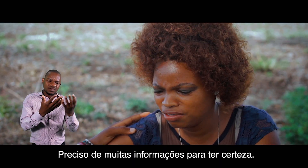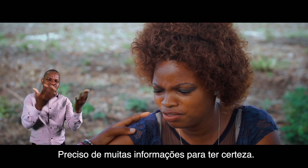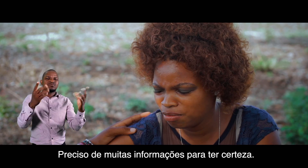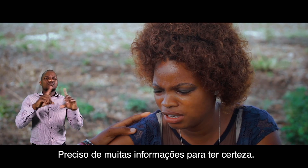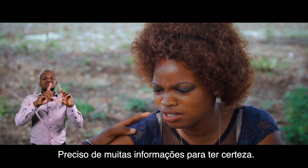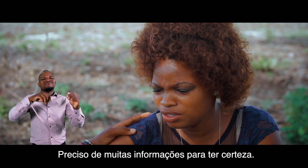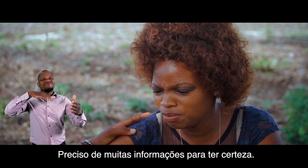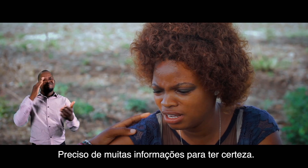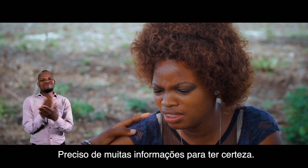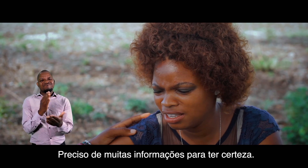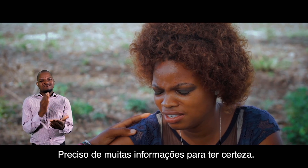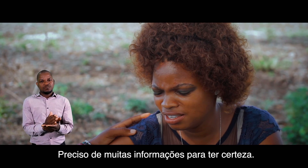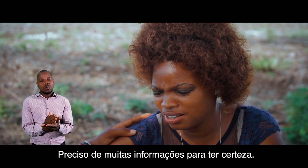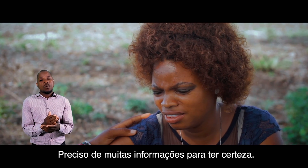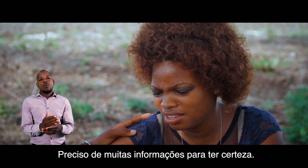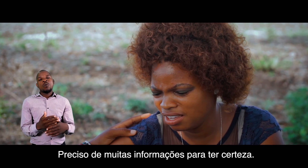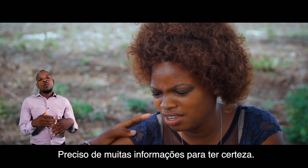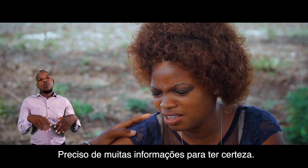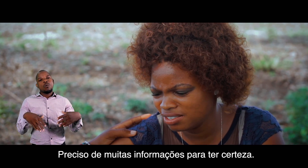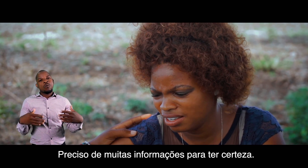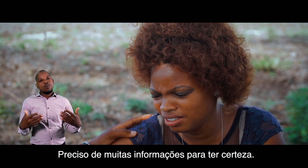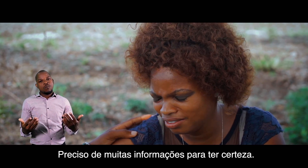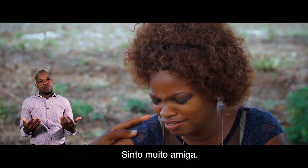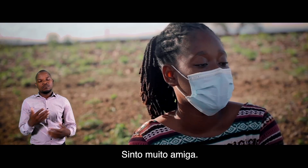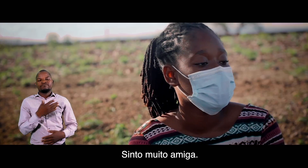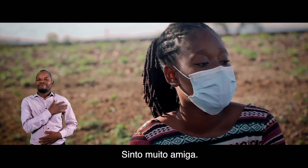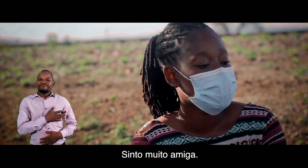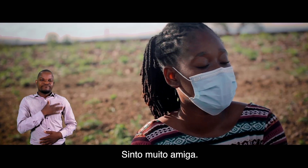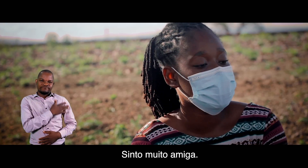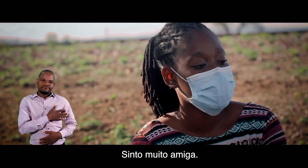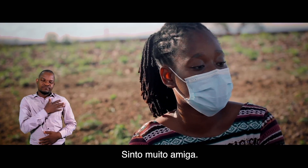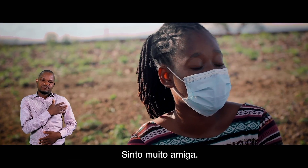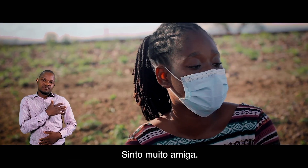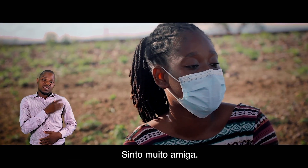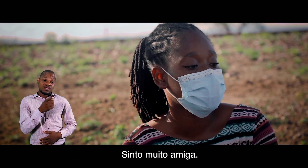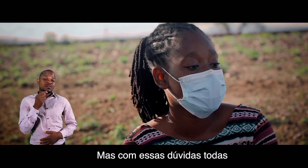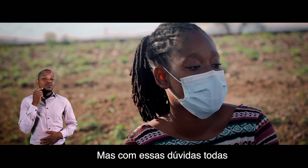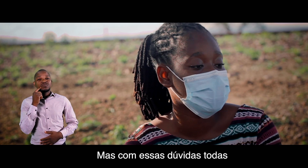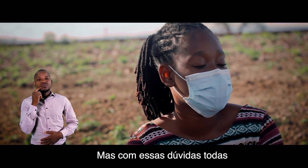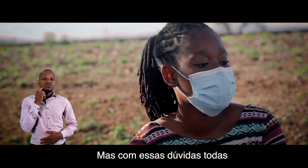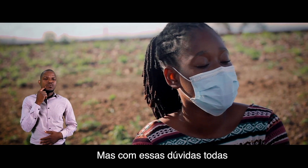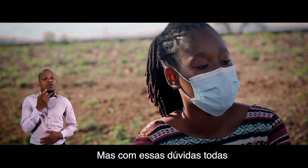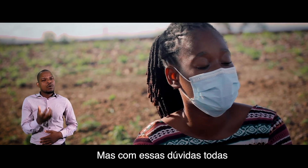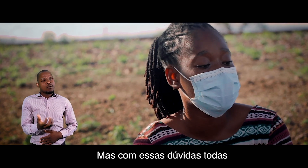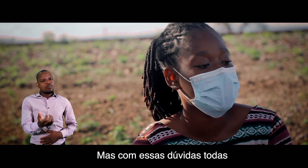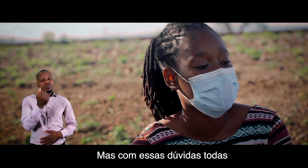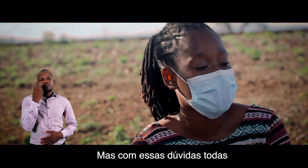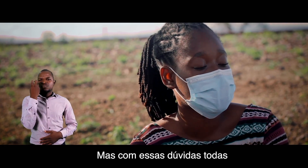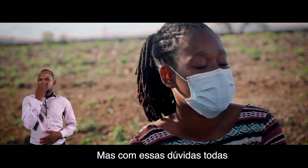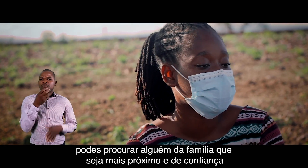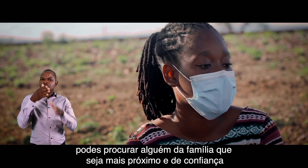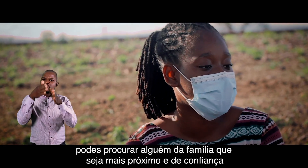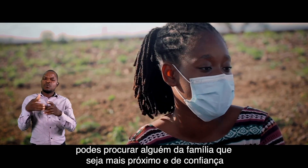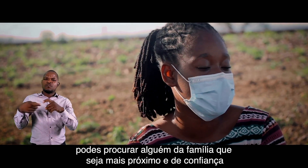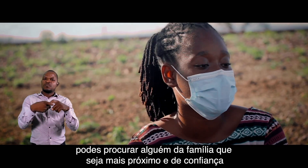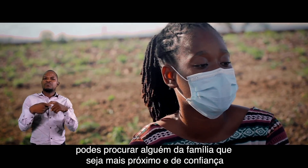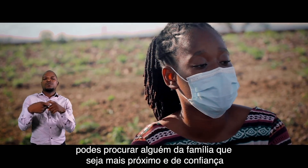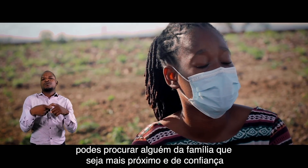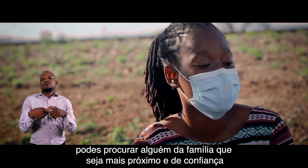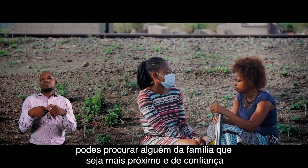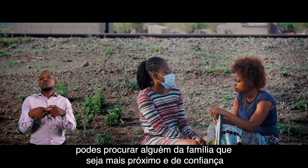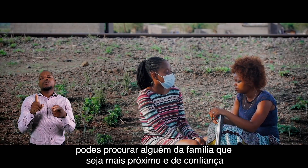muitas informações para ter certeza. Sinto muito, amiga. Mas com essas dúvidas todas, podes